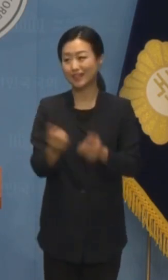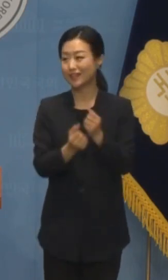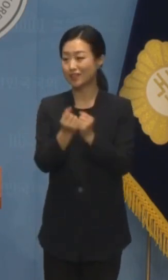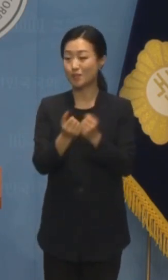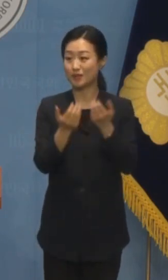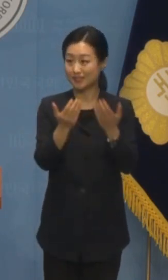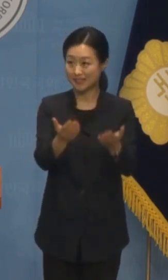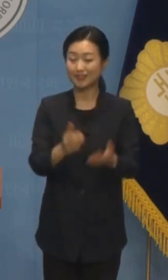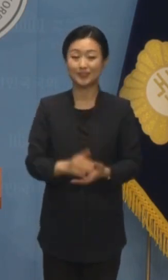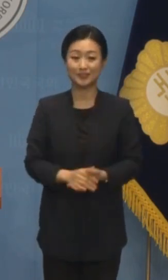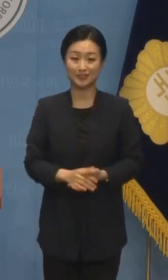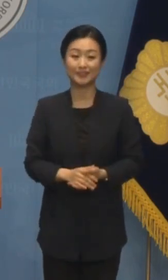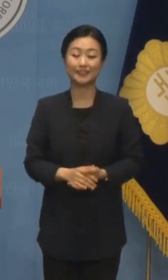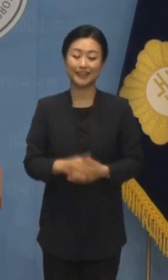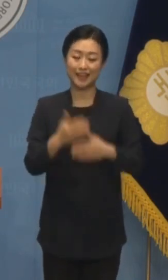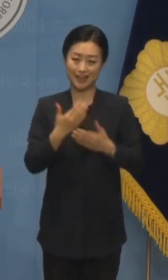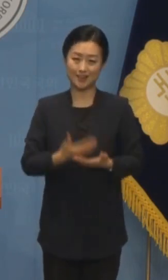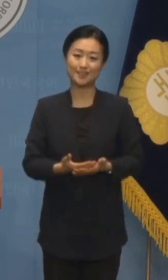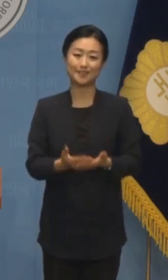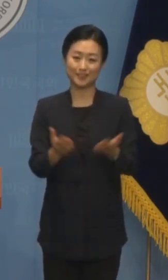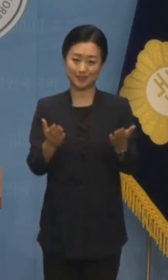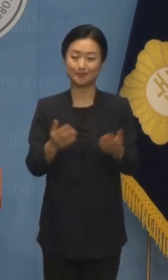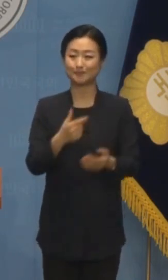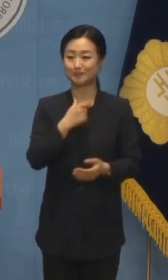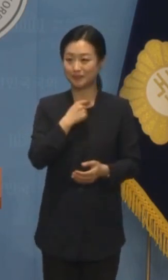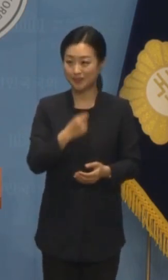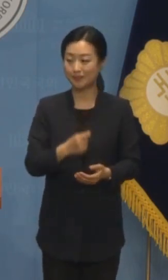그리고 기자분들께 전달드리고자 합니다.